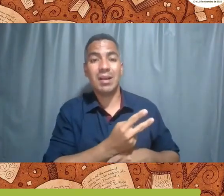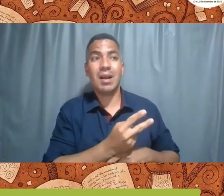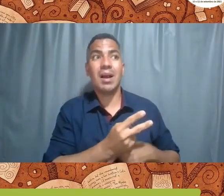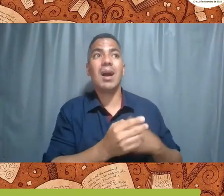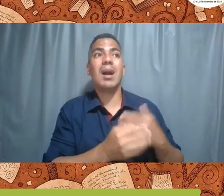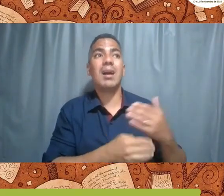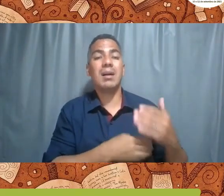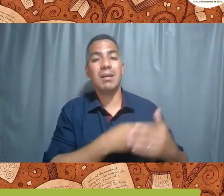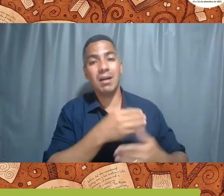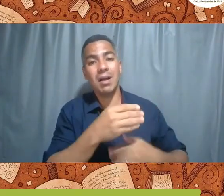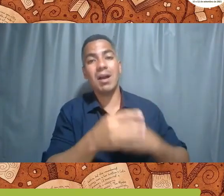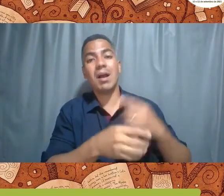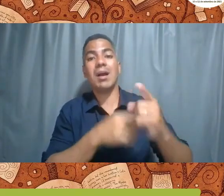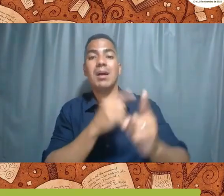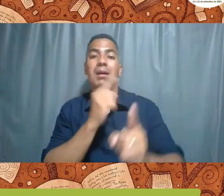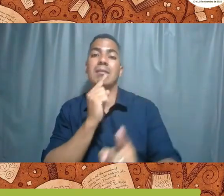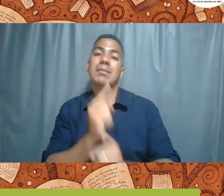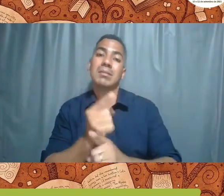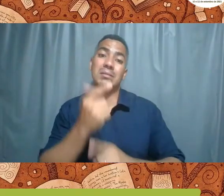dessa violência. Né?